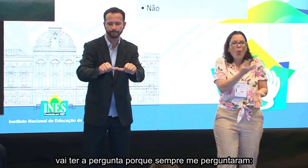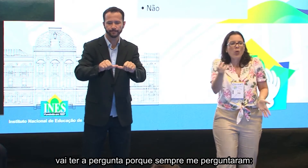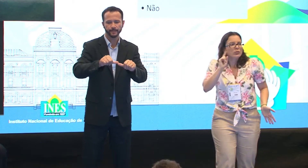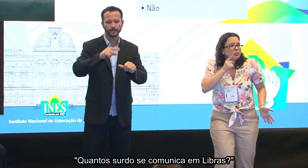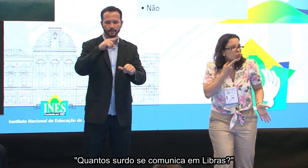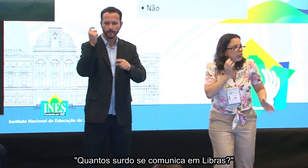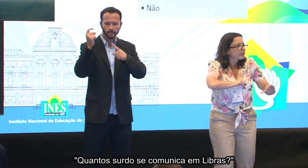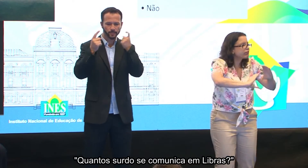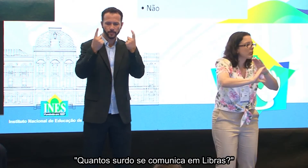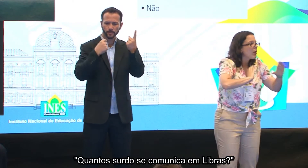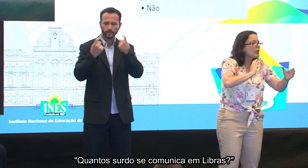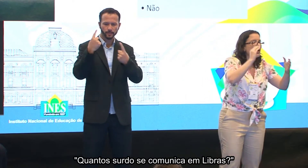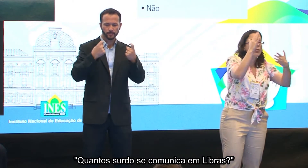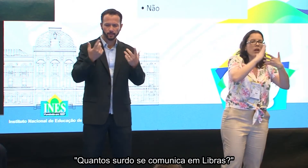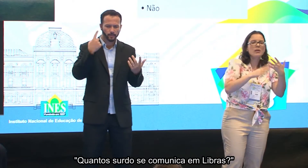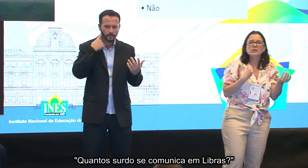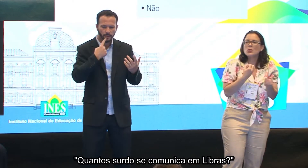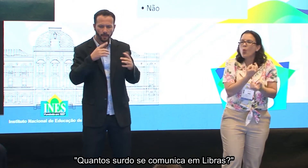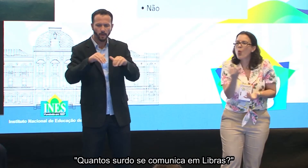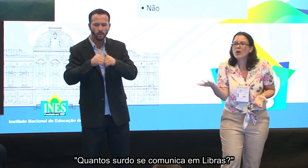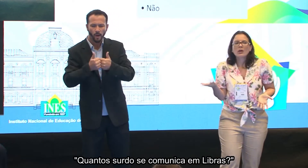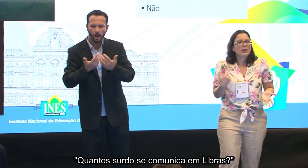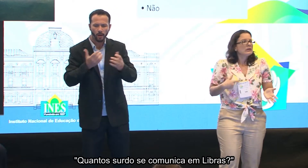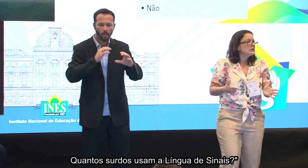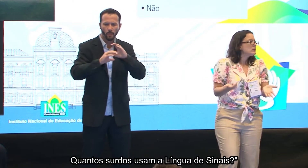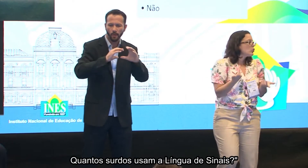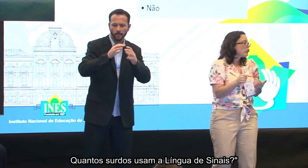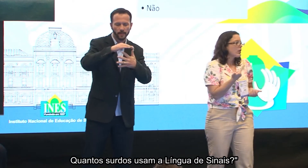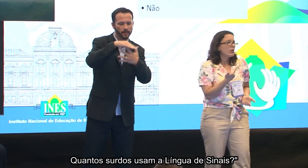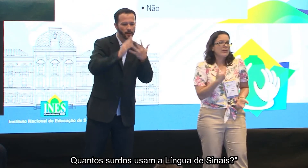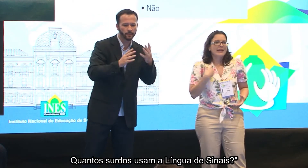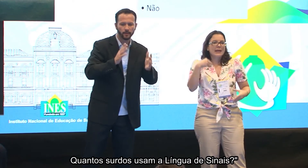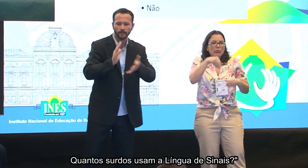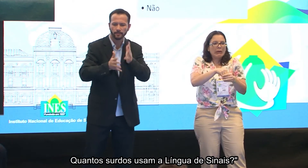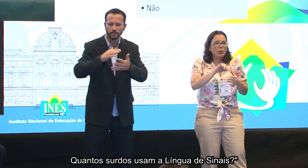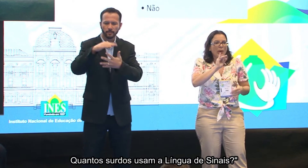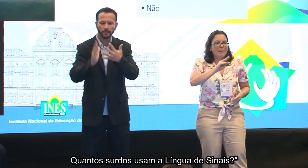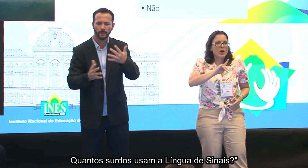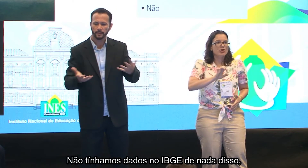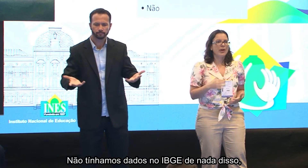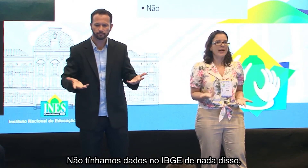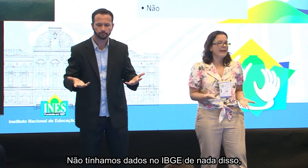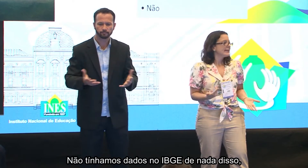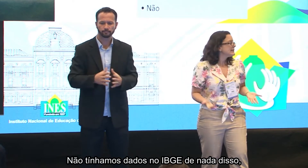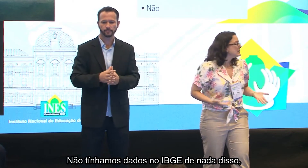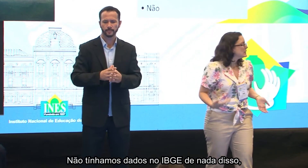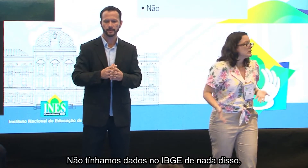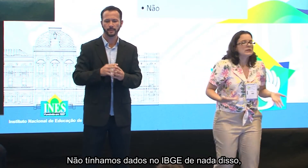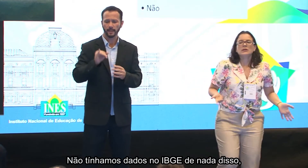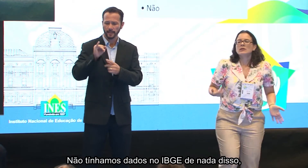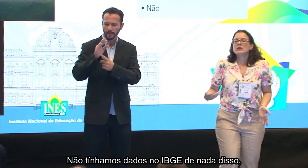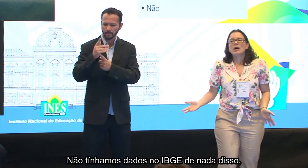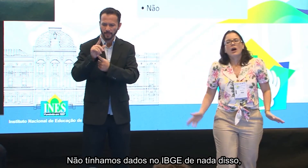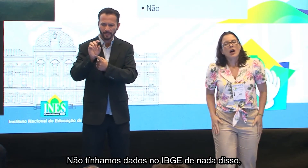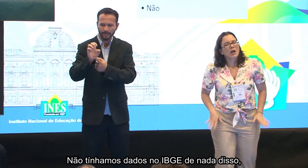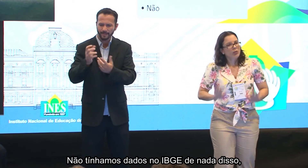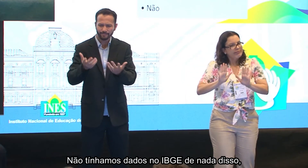e aí, quantos surdos se comunicam em Libras? Quantos surdos usam a língua de sinais? Não tínhamos dados no IBGE, não tínhamos nada